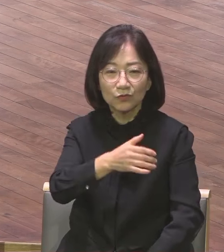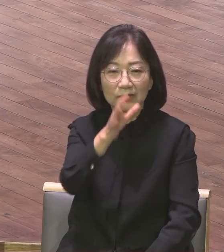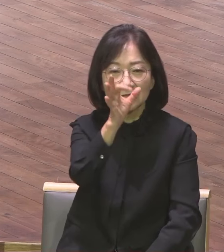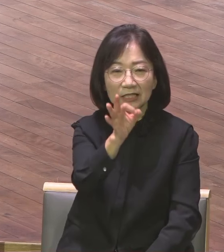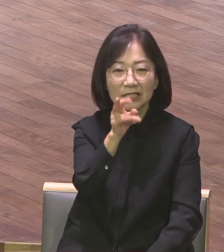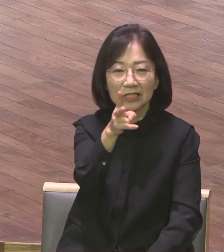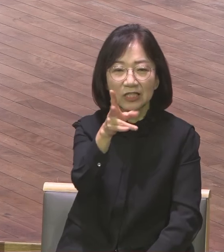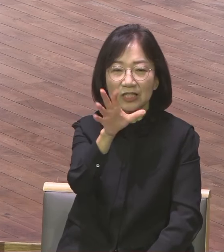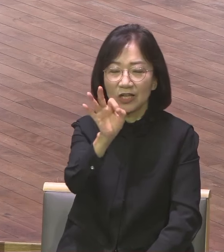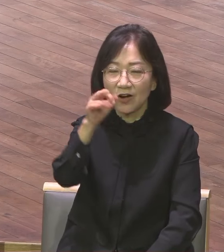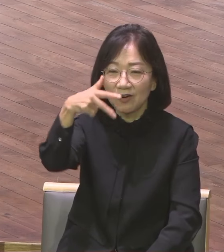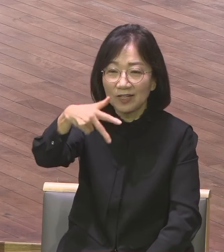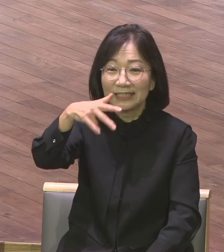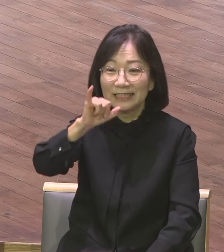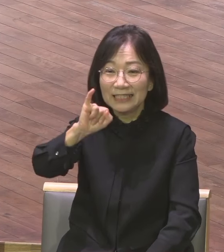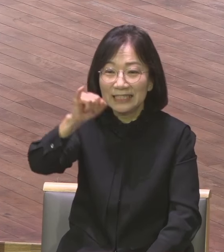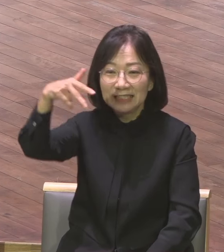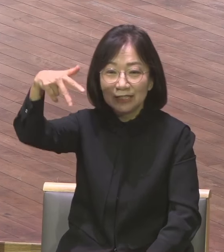영지주의자가 뭐냐?